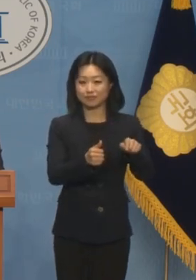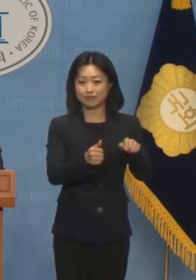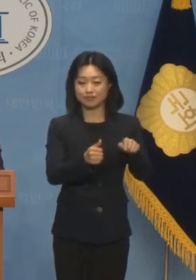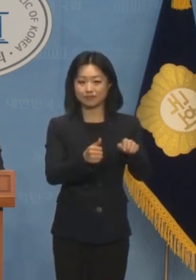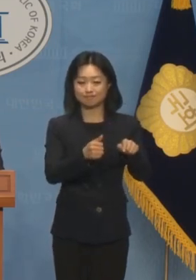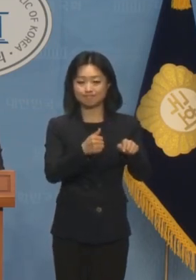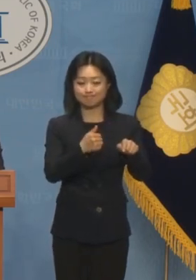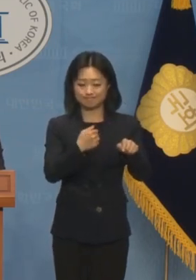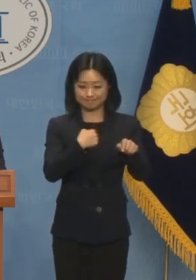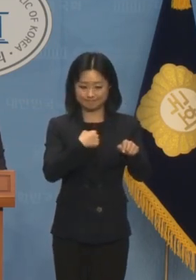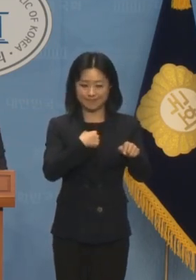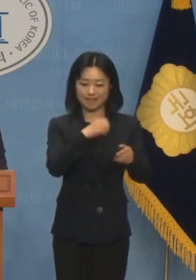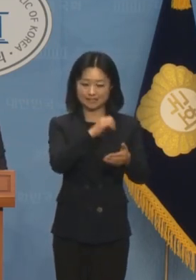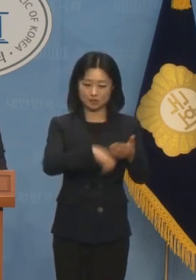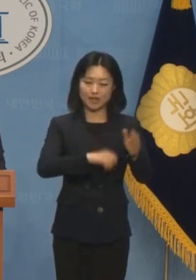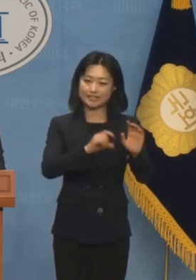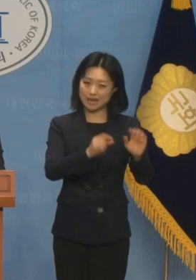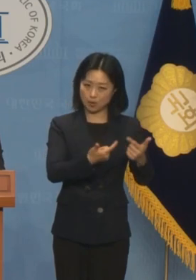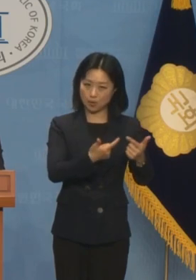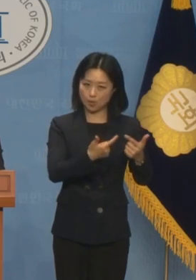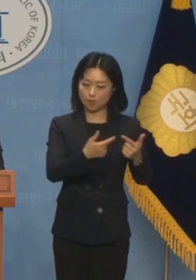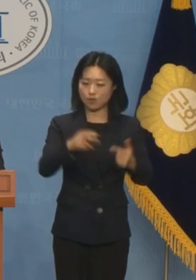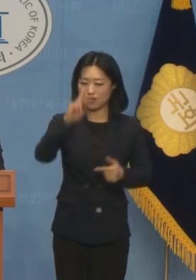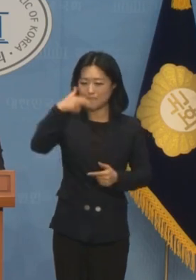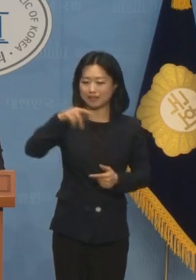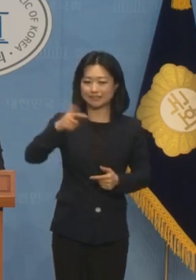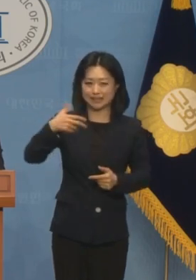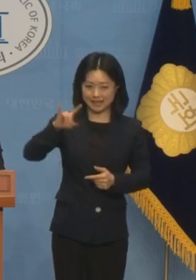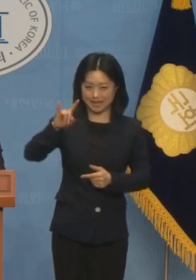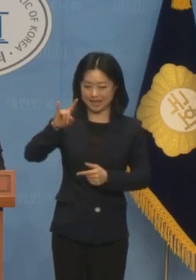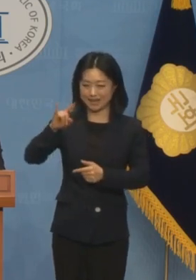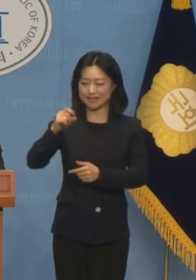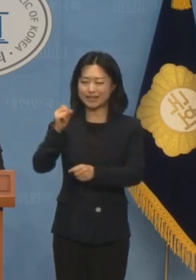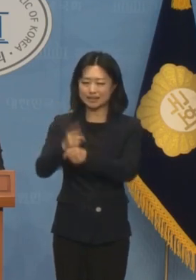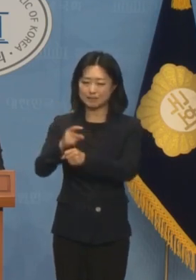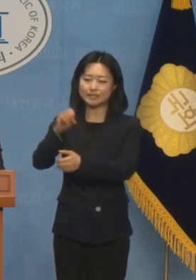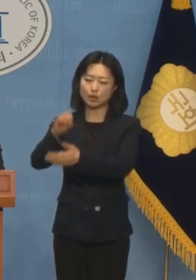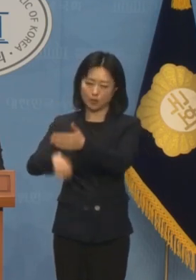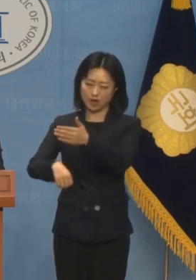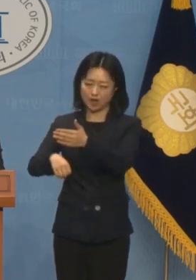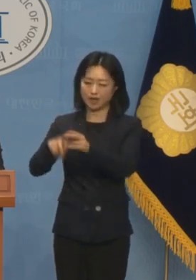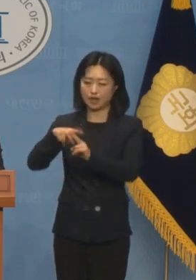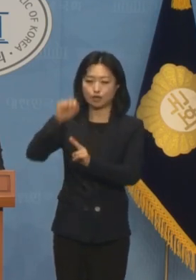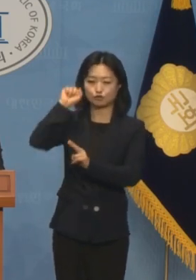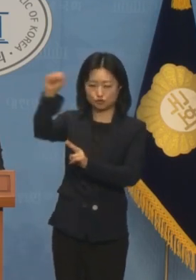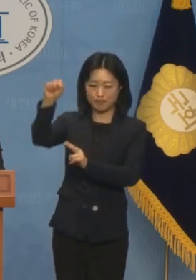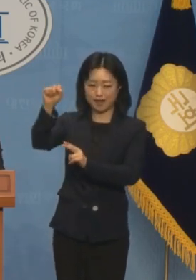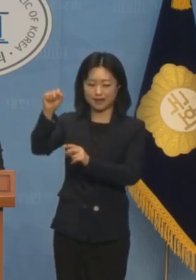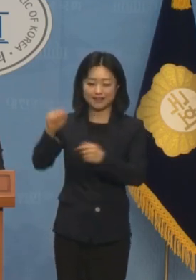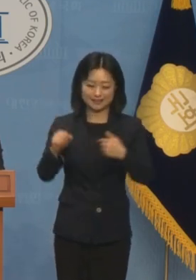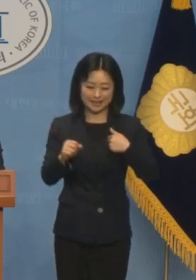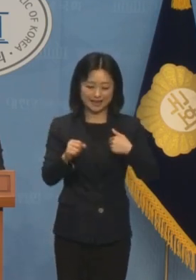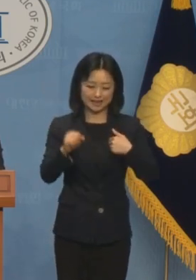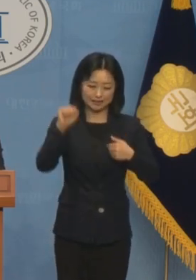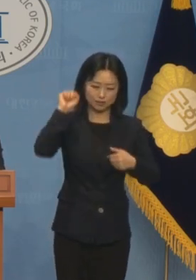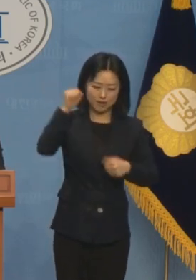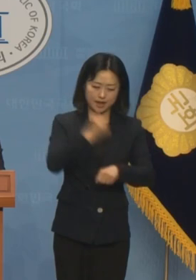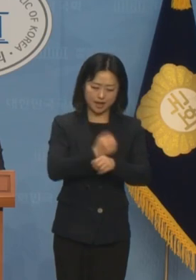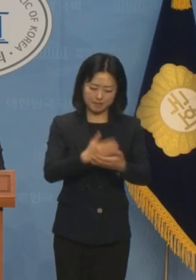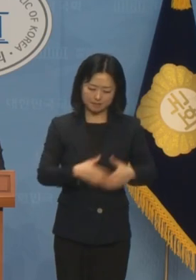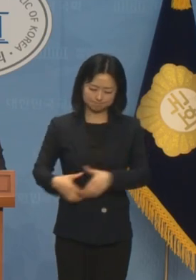최고위원직을 사퇴하는 것이 당의 부담도 줄이고 또 선출직으로 저희들에게 일하라고